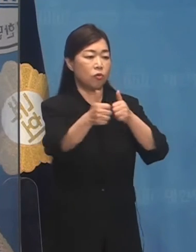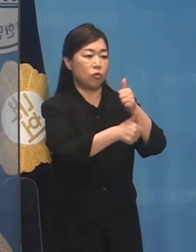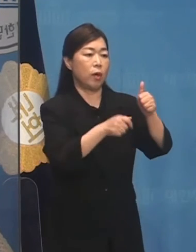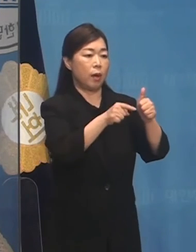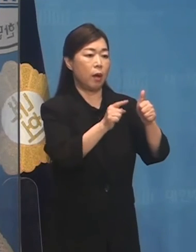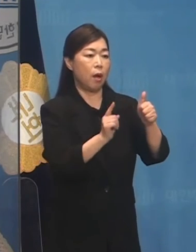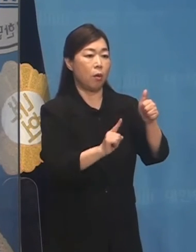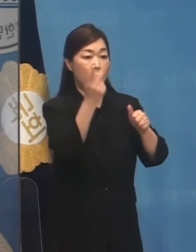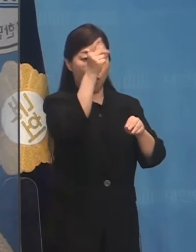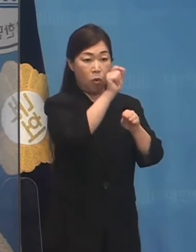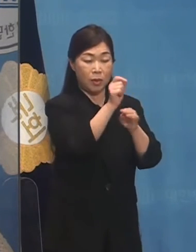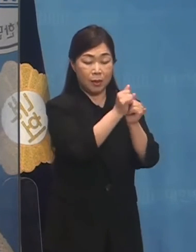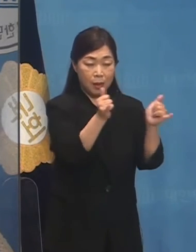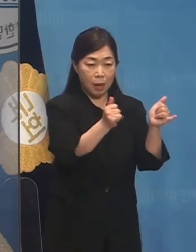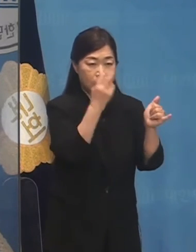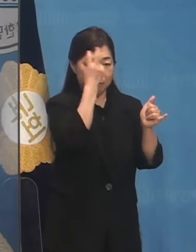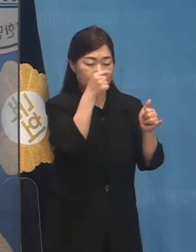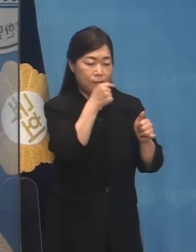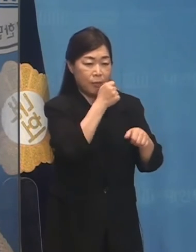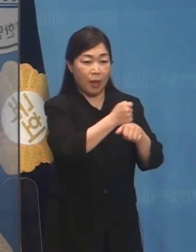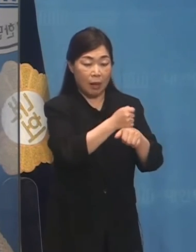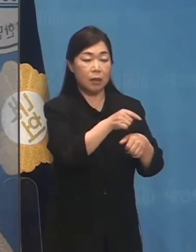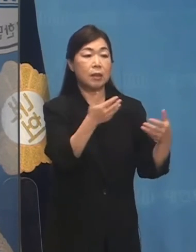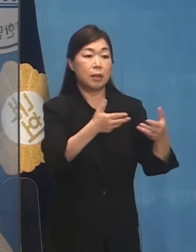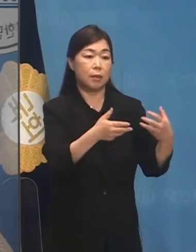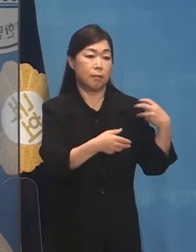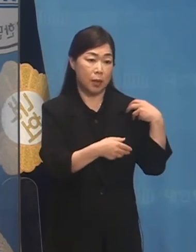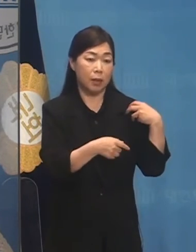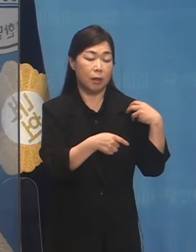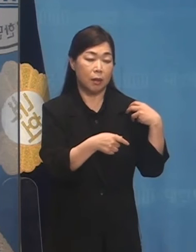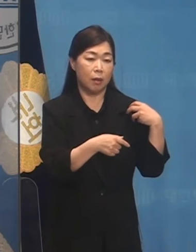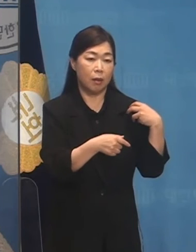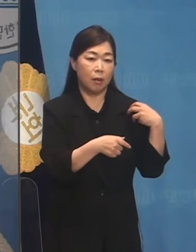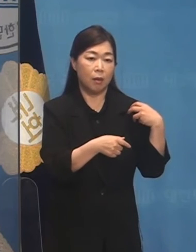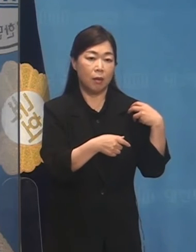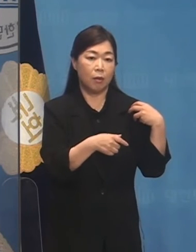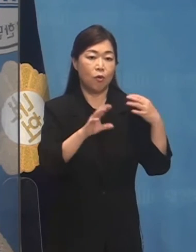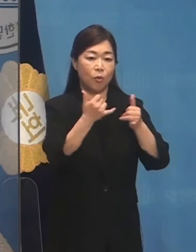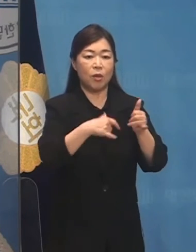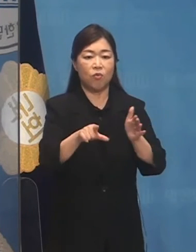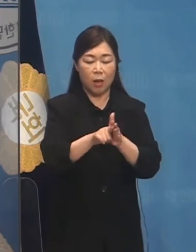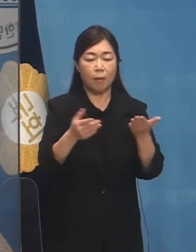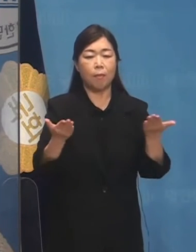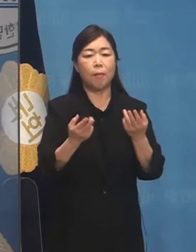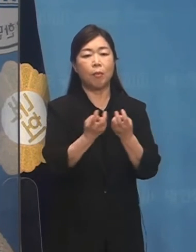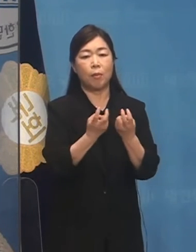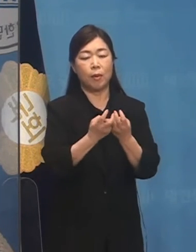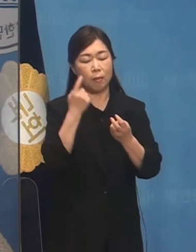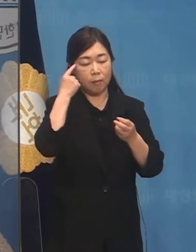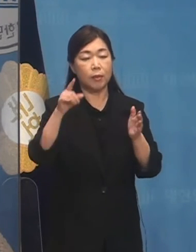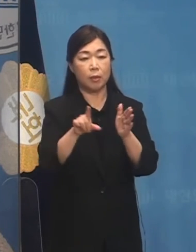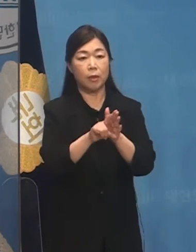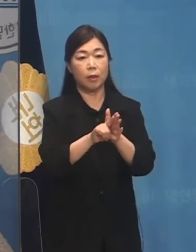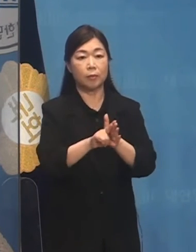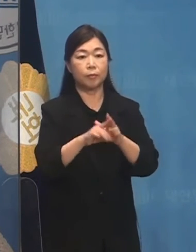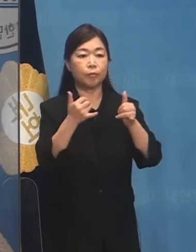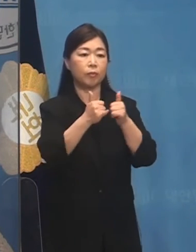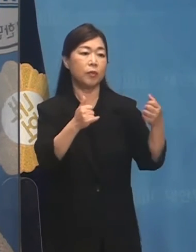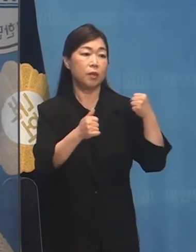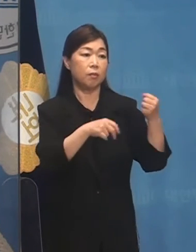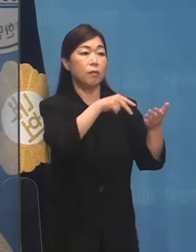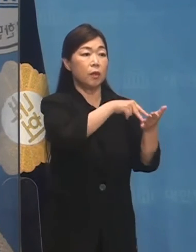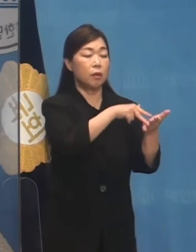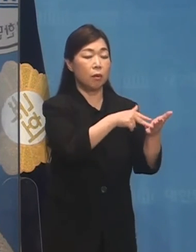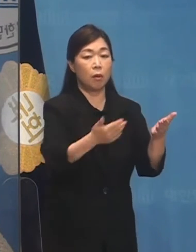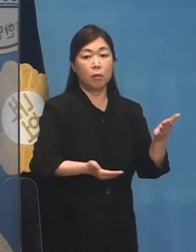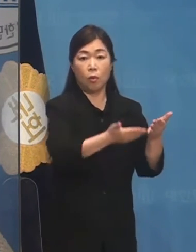국회 고위공직자에 대한 검증을 철저히 하는 것이 국민에 대한 도리를 다하는 것이라고 저희는 믿고 있습니다.